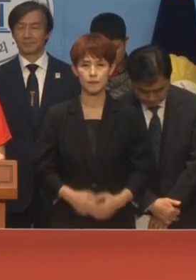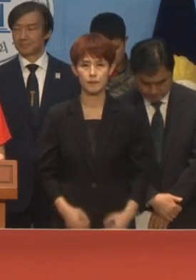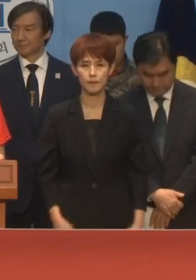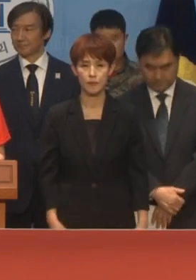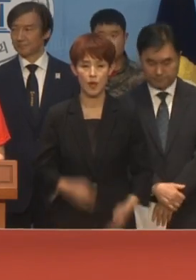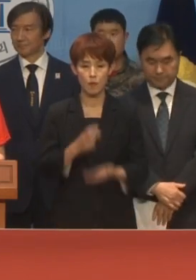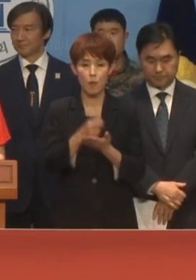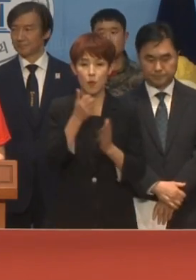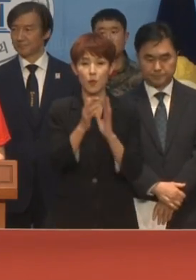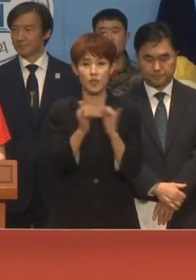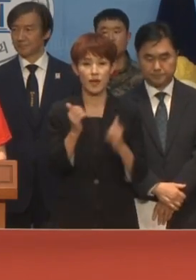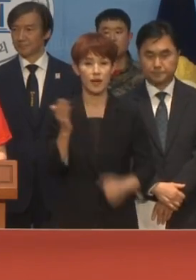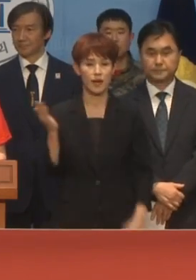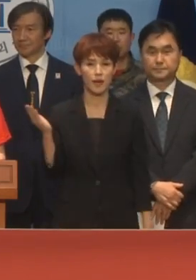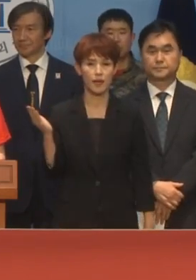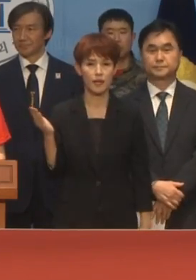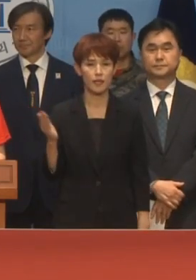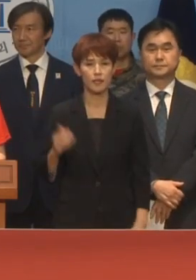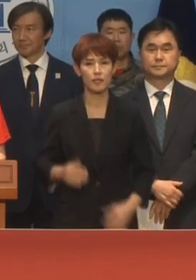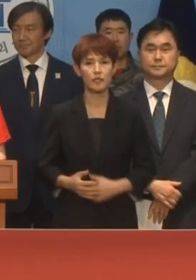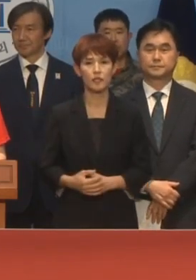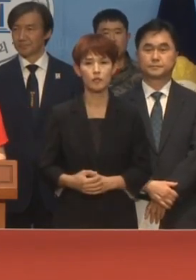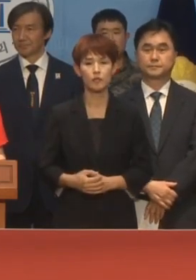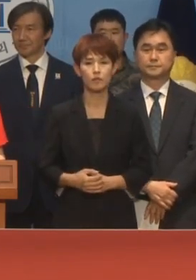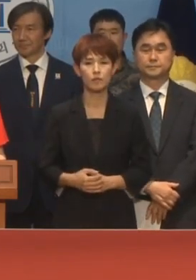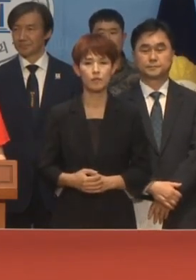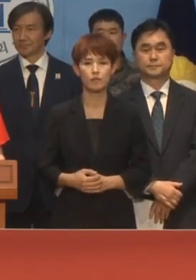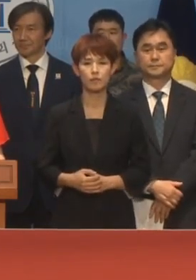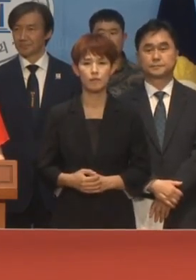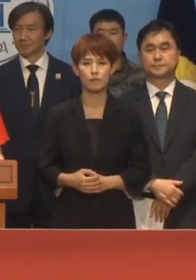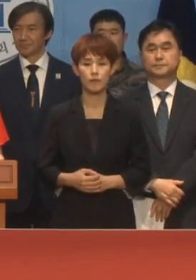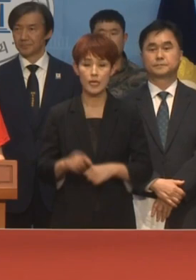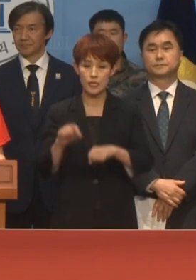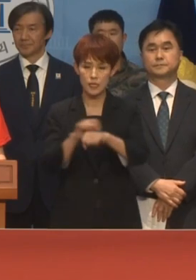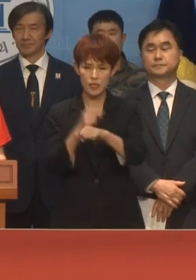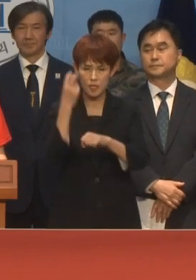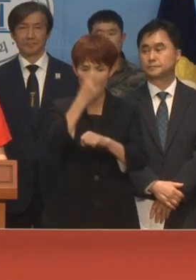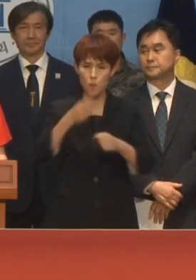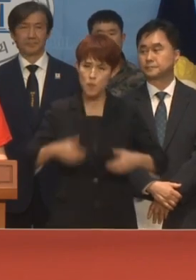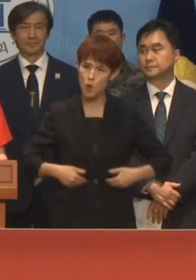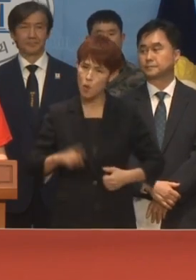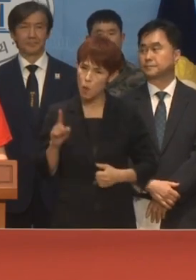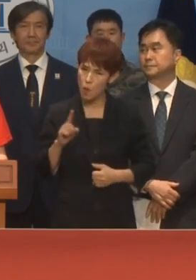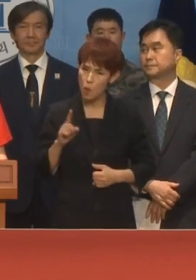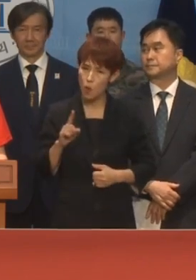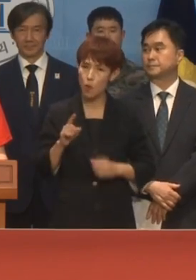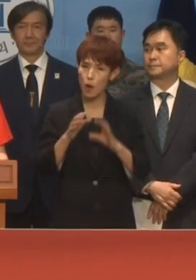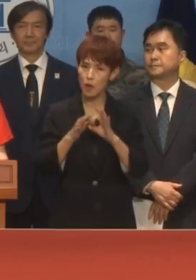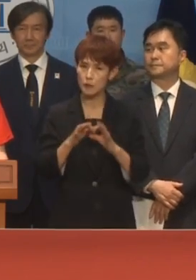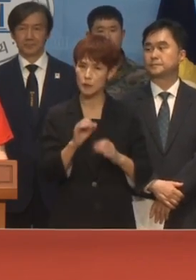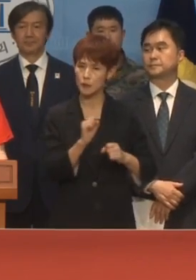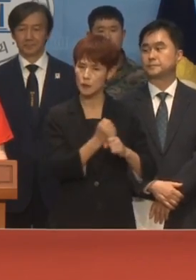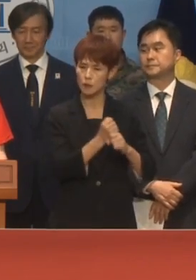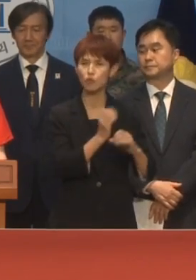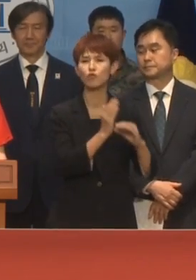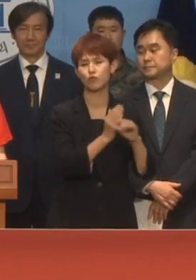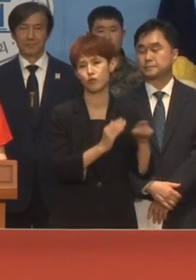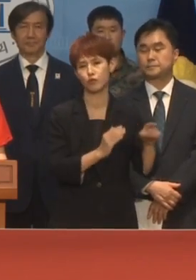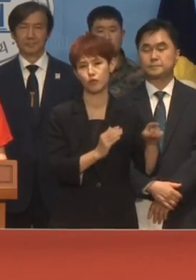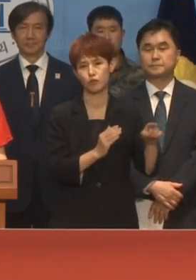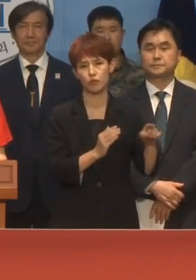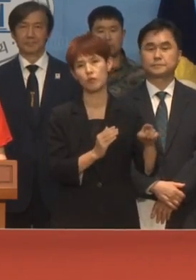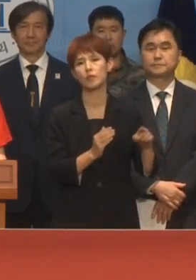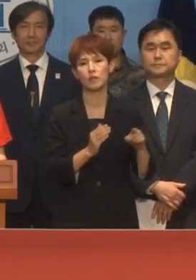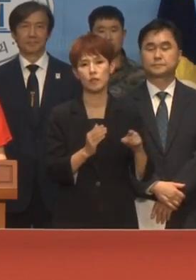변호사입니다. 제가 현재 정부 여당과 범죄 은폐 혐의자들이 지금 특검 필요성에 대한 중상모략을 일삼고 있어서 그 부분에